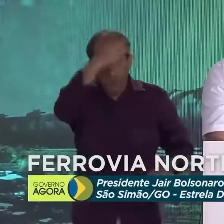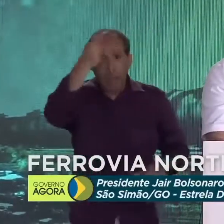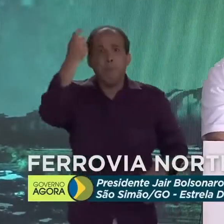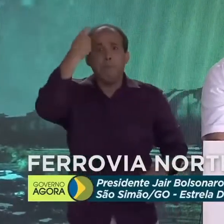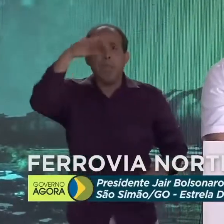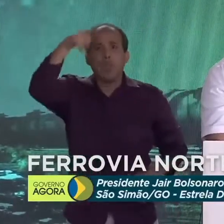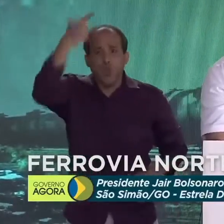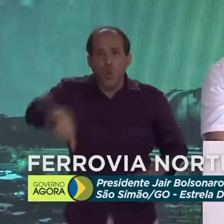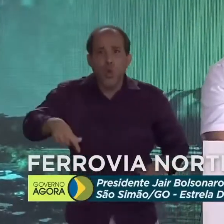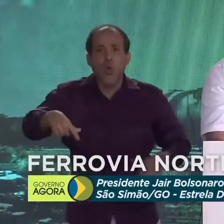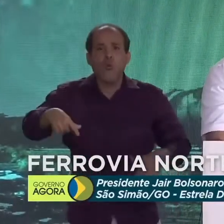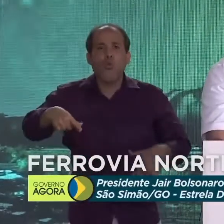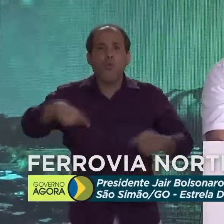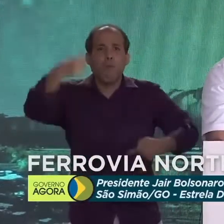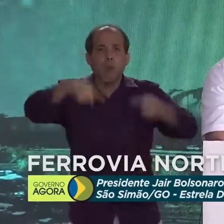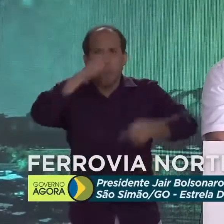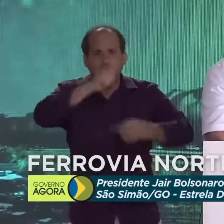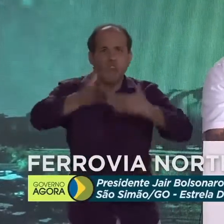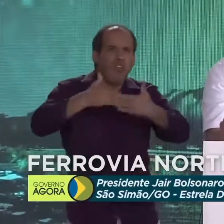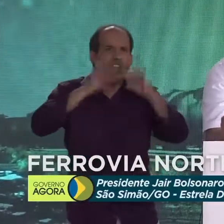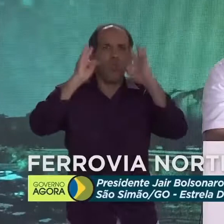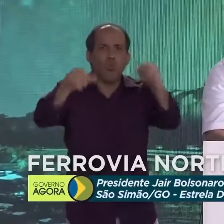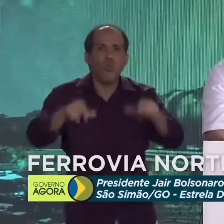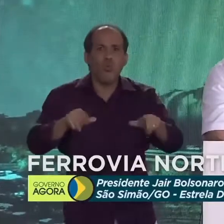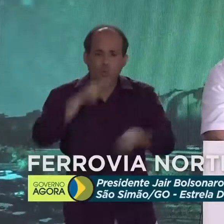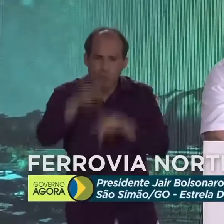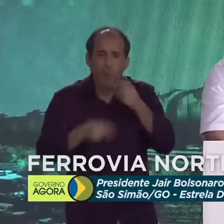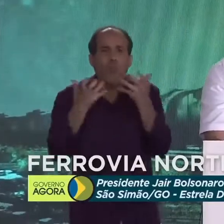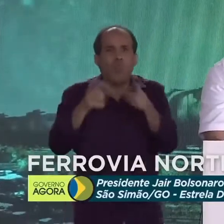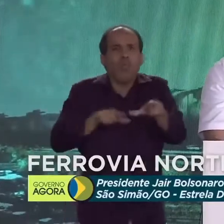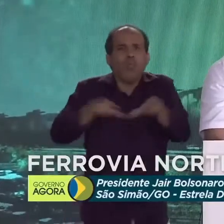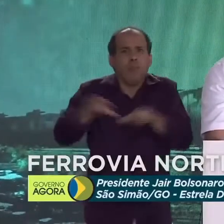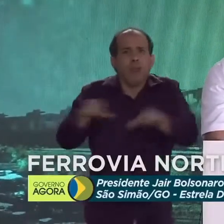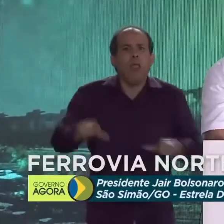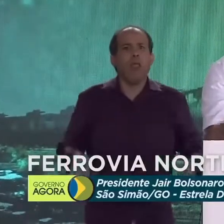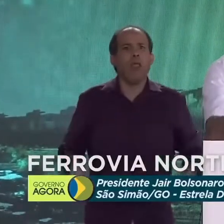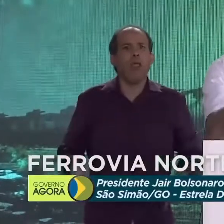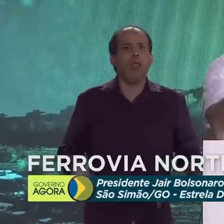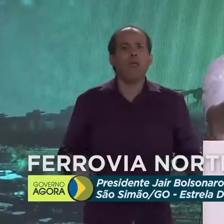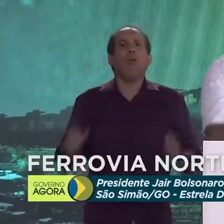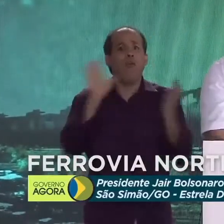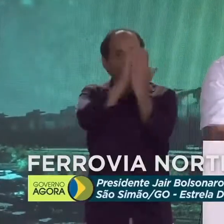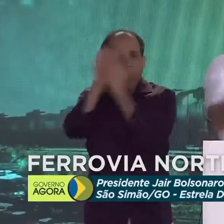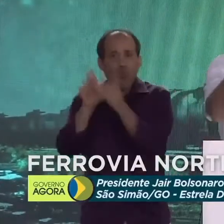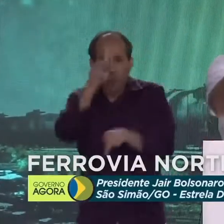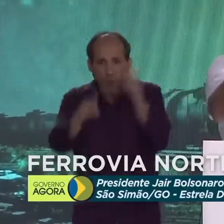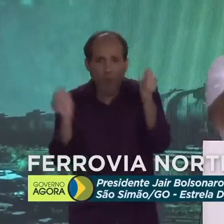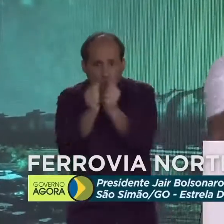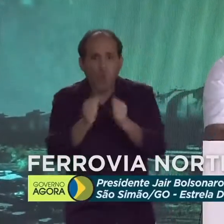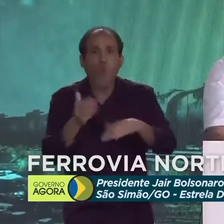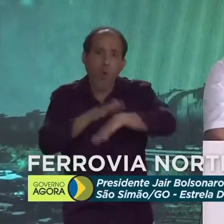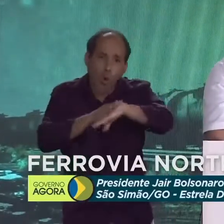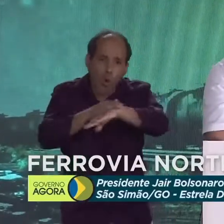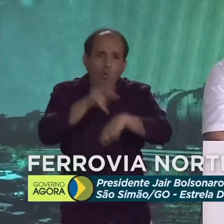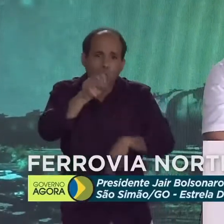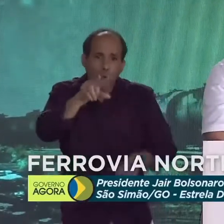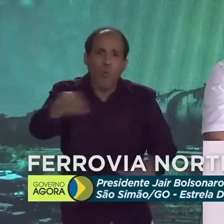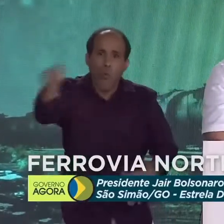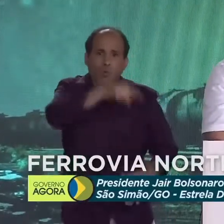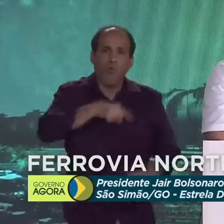repensem a política do fechar tudo. O povo quer trabalhar. Venham para o meio do povo, conversem com o